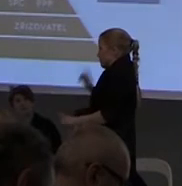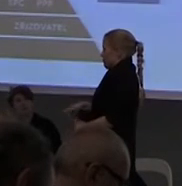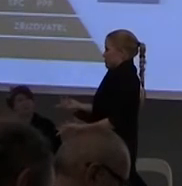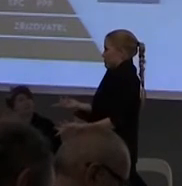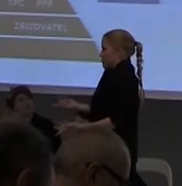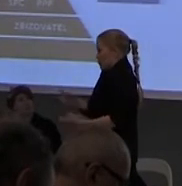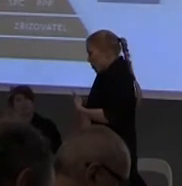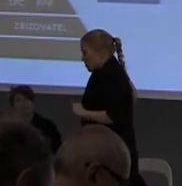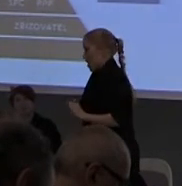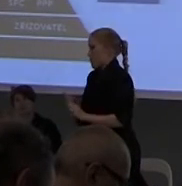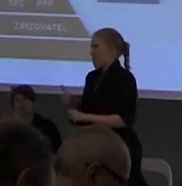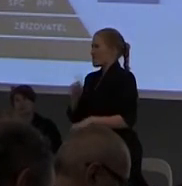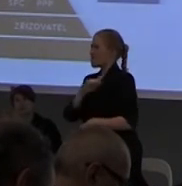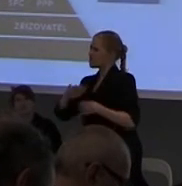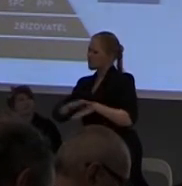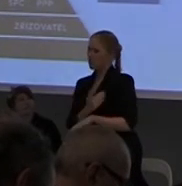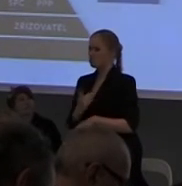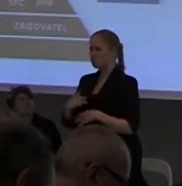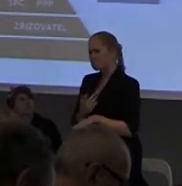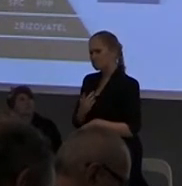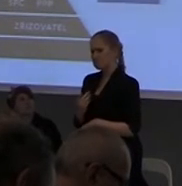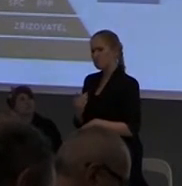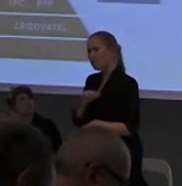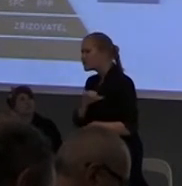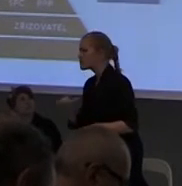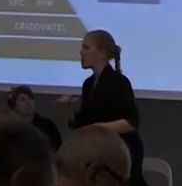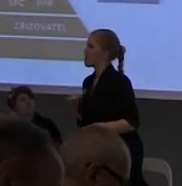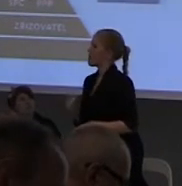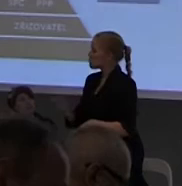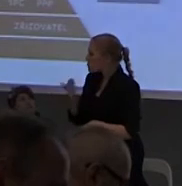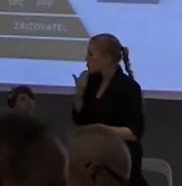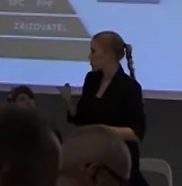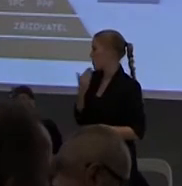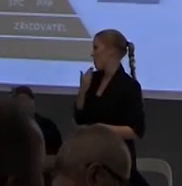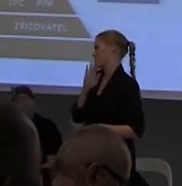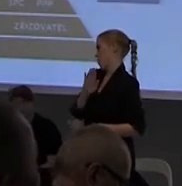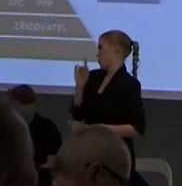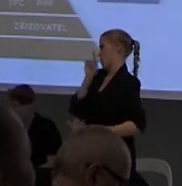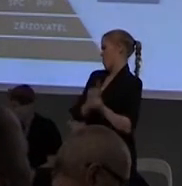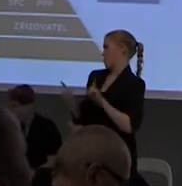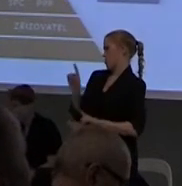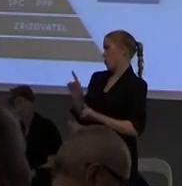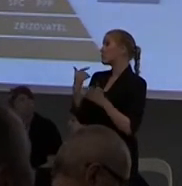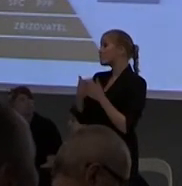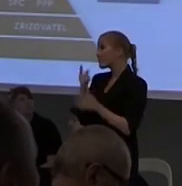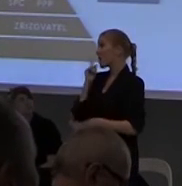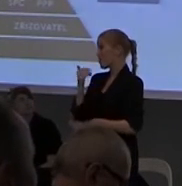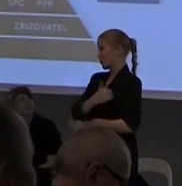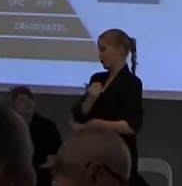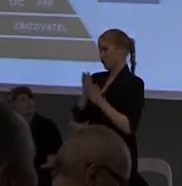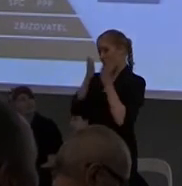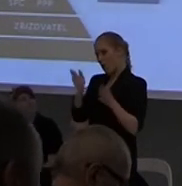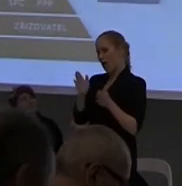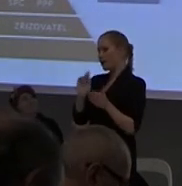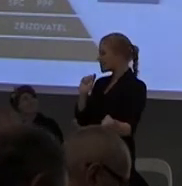nebude dokonalá. Ten systém podpůrných opatření by měl na to reagovat a umožnit tomu podporu minimálně v této